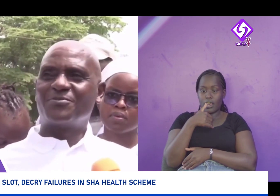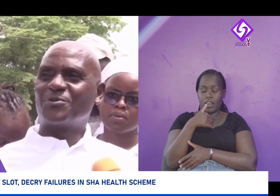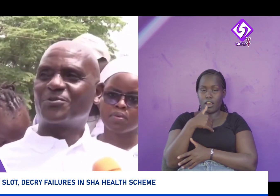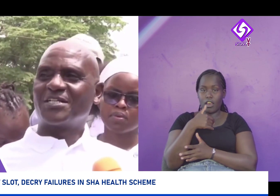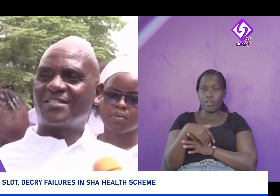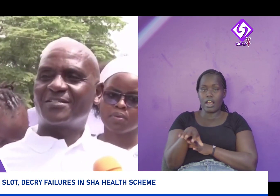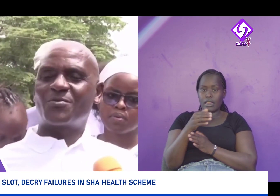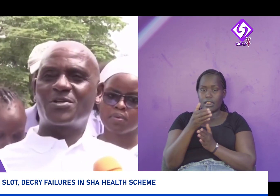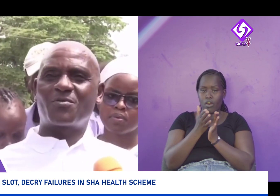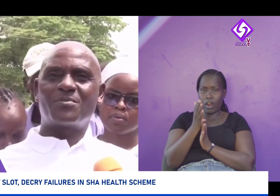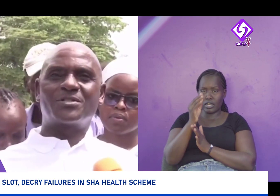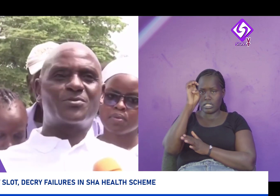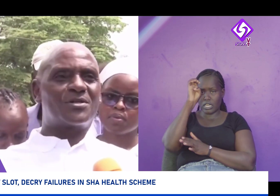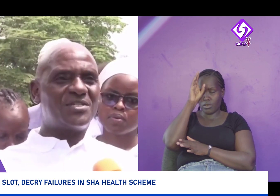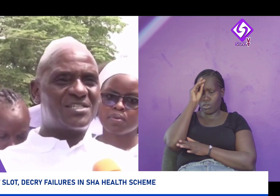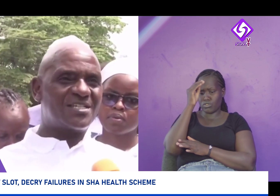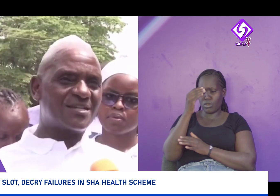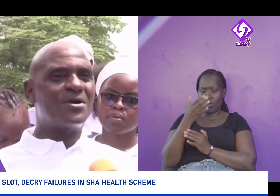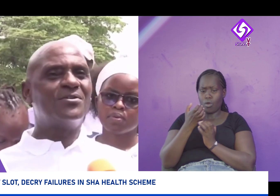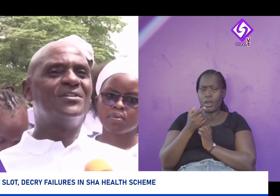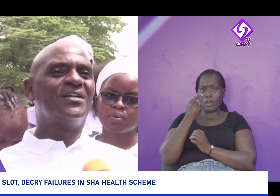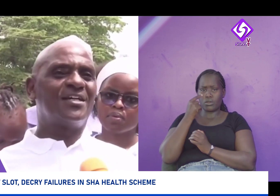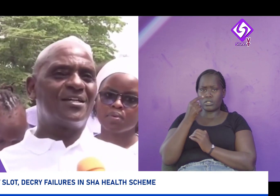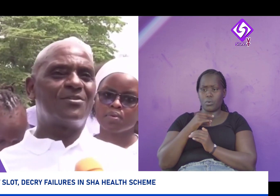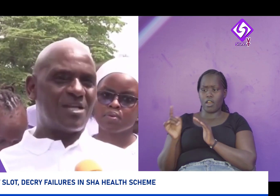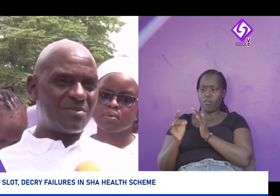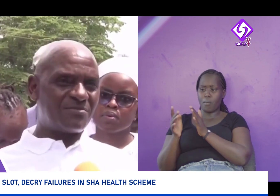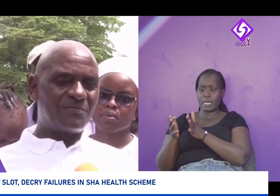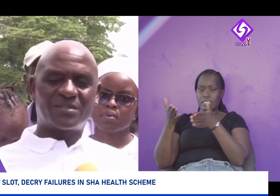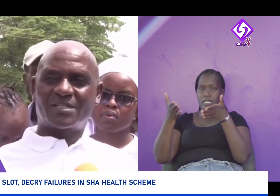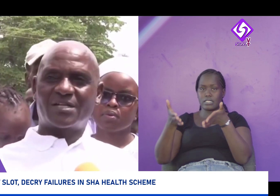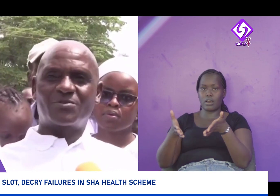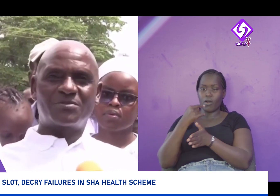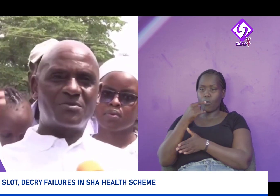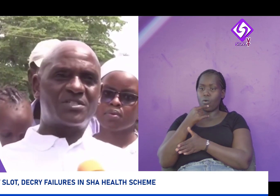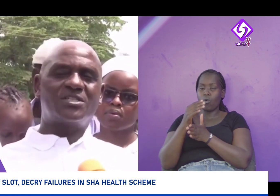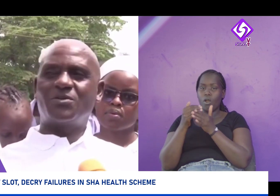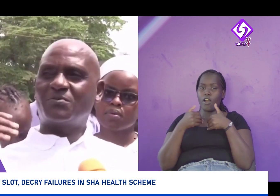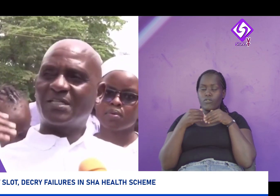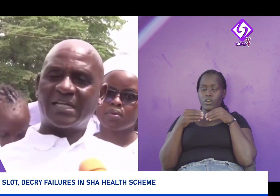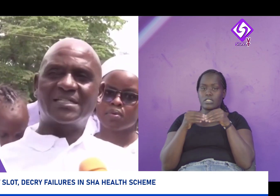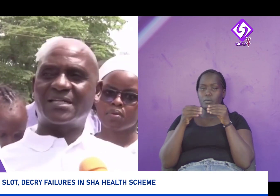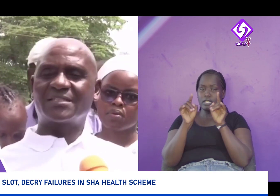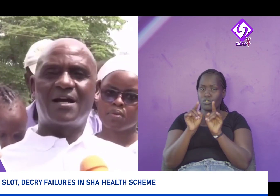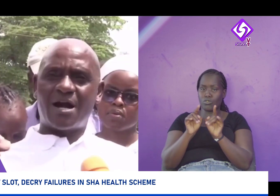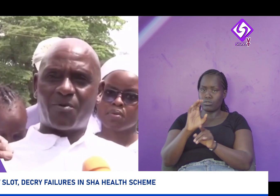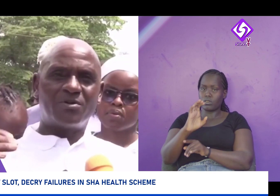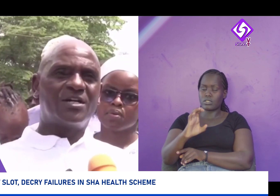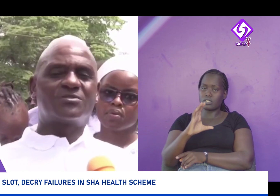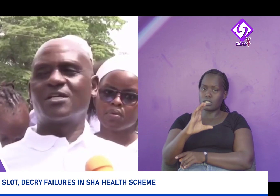hivyo tunahitaji kuona kwamba tuko na ministers ambao ni walemavu. Tunataka tuone pia ma-CEO, ma-directors hapo. Hatutaki